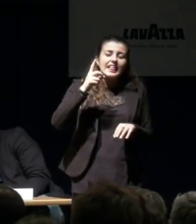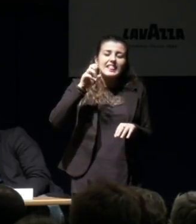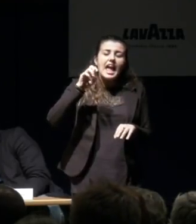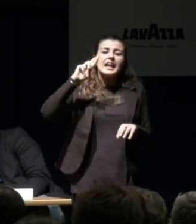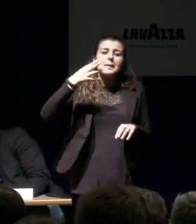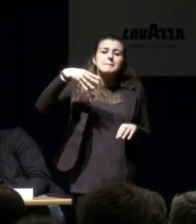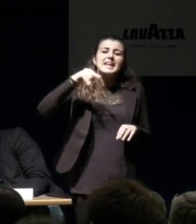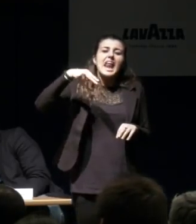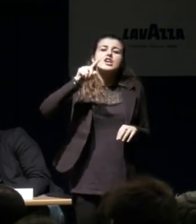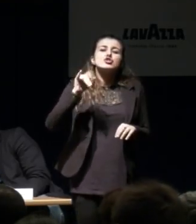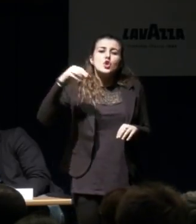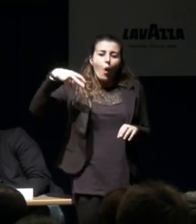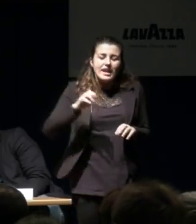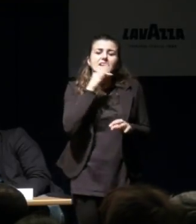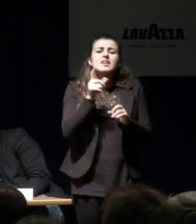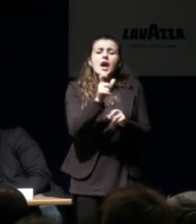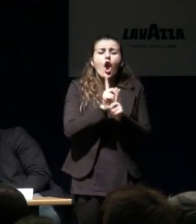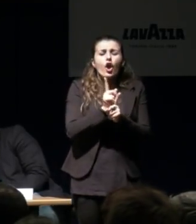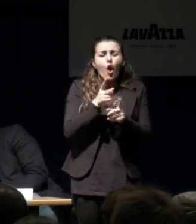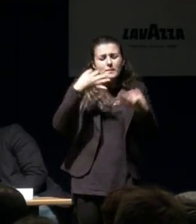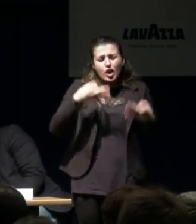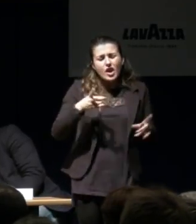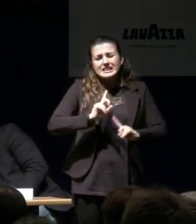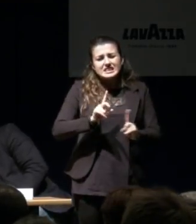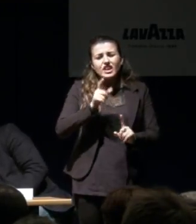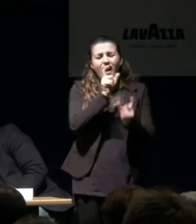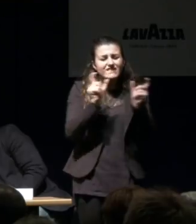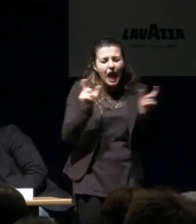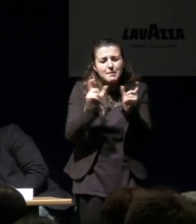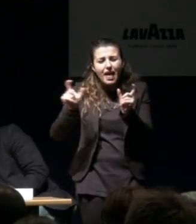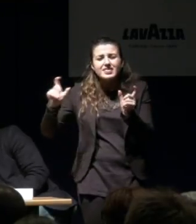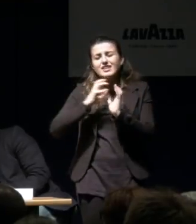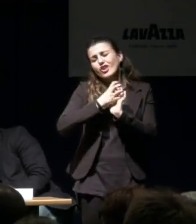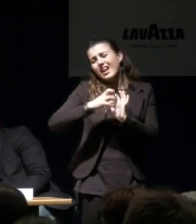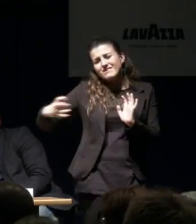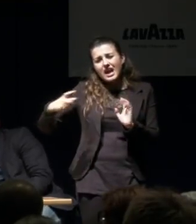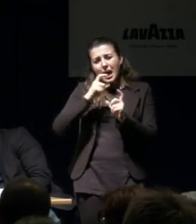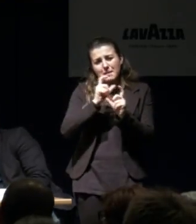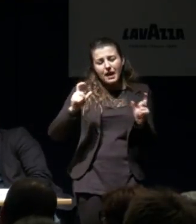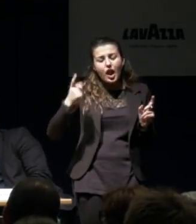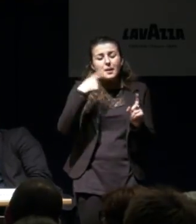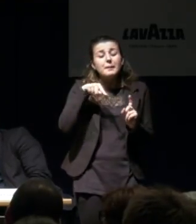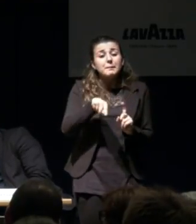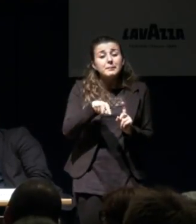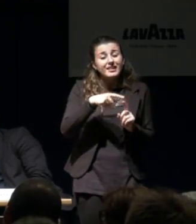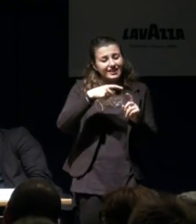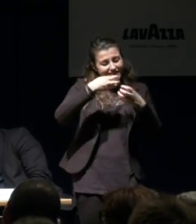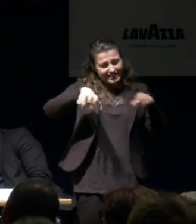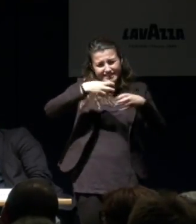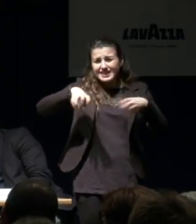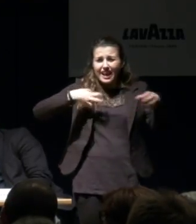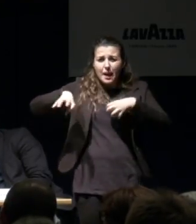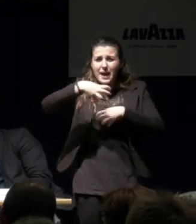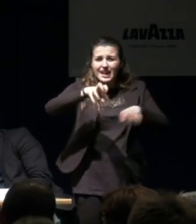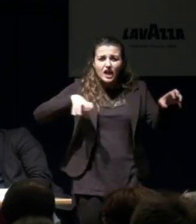questa questo magma indistinto questa frammentazione enorme e da questa e su questa frammentazione si